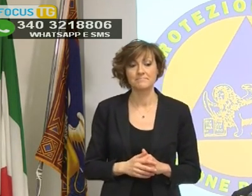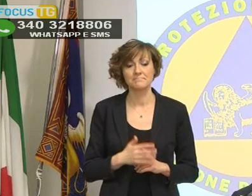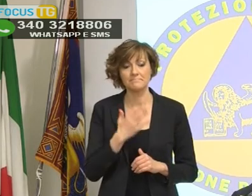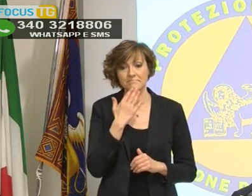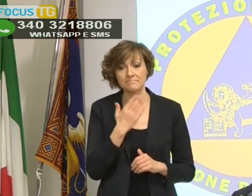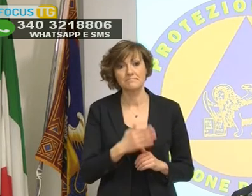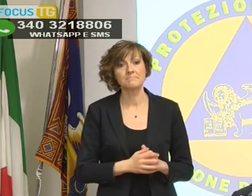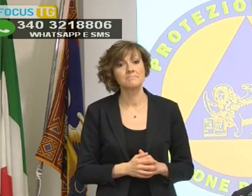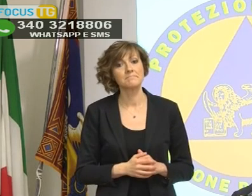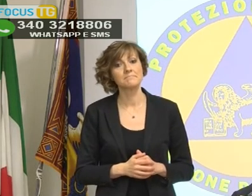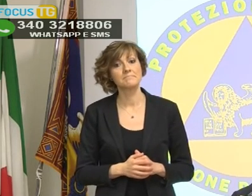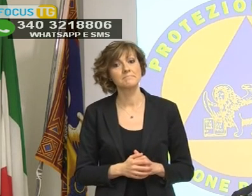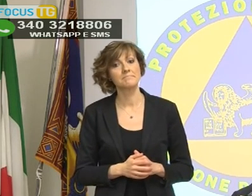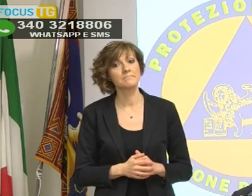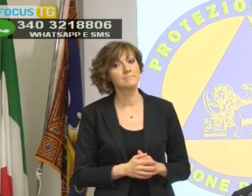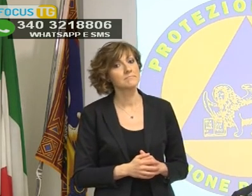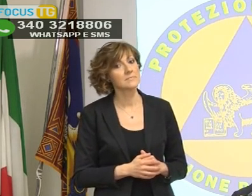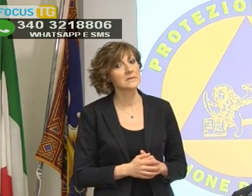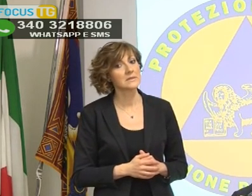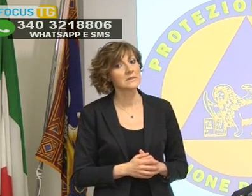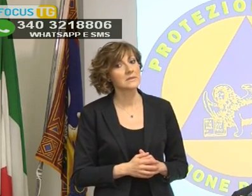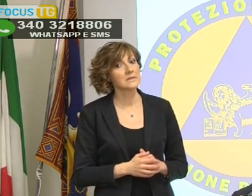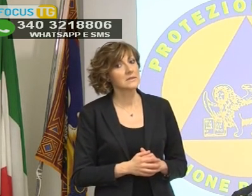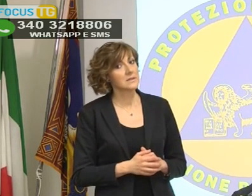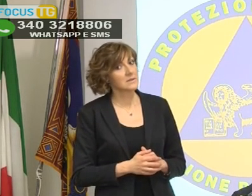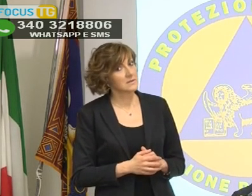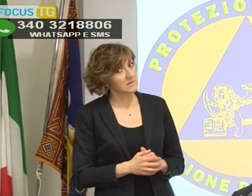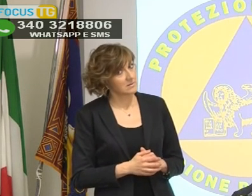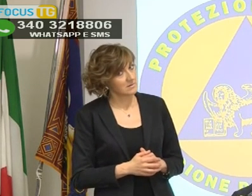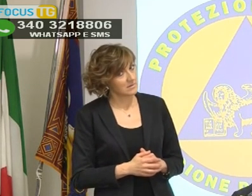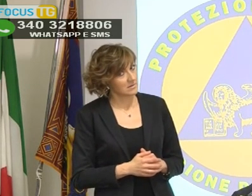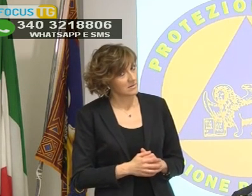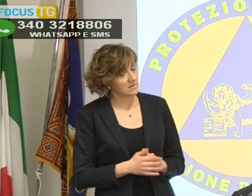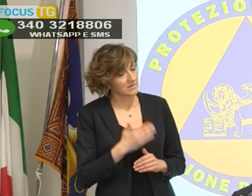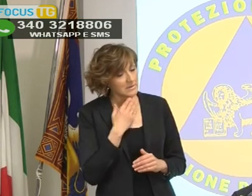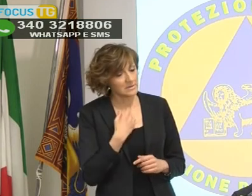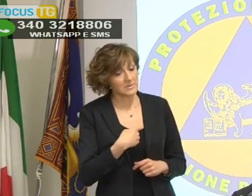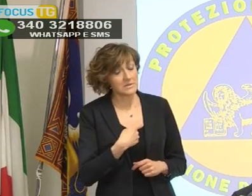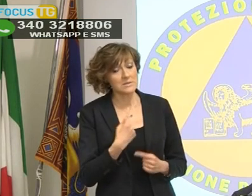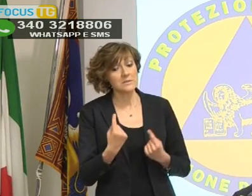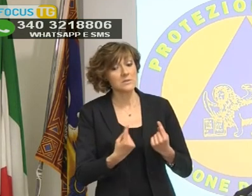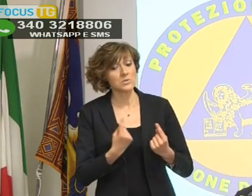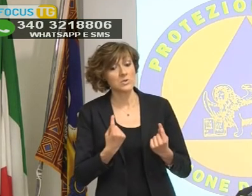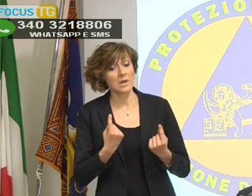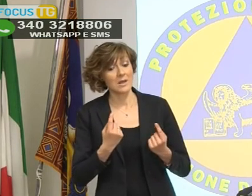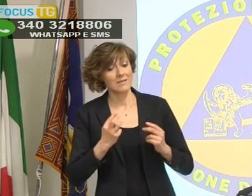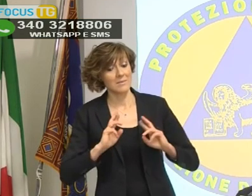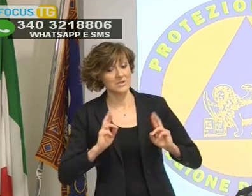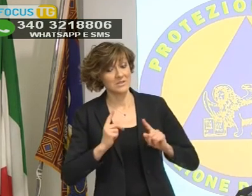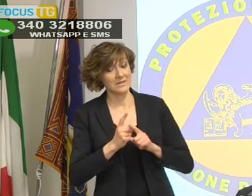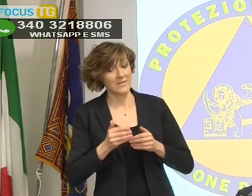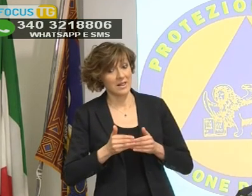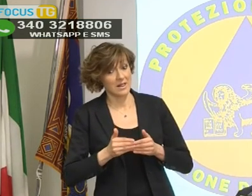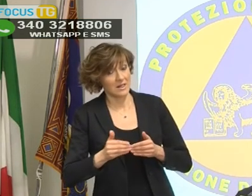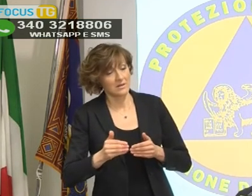Grazie. Federiva. Grazie, buongiorno Ansa. Presidente. A proposito dello stato d'emergenza che potrebbe essere prolungato, come sappiamo, fino